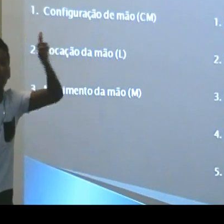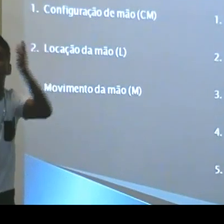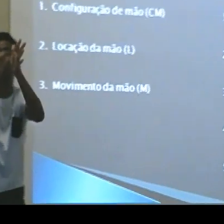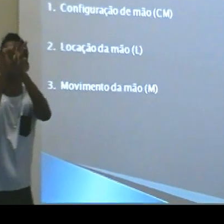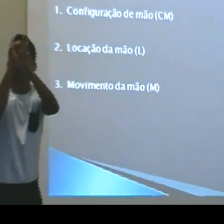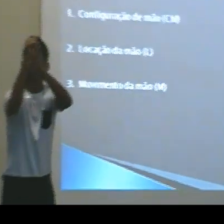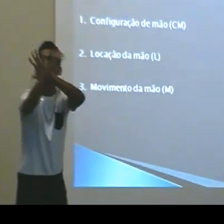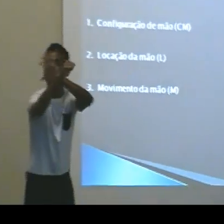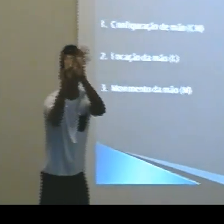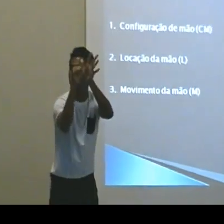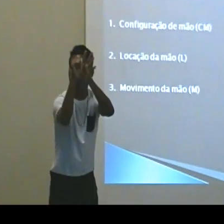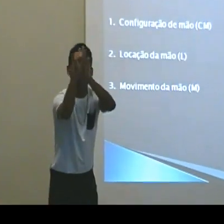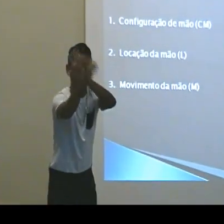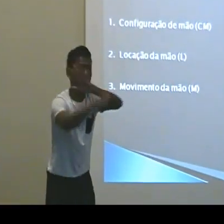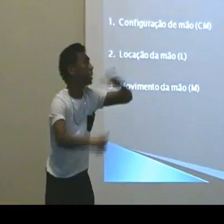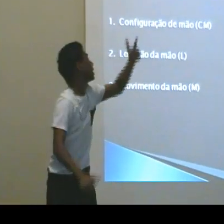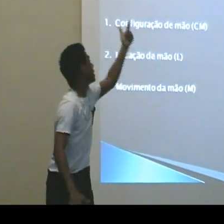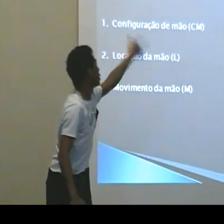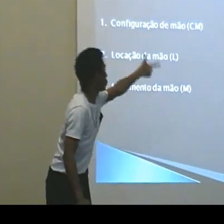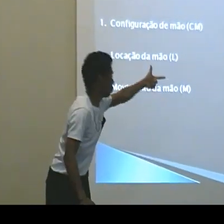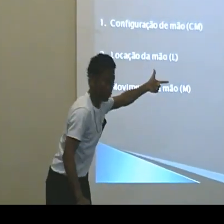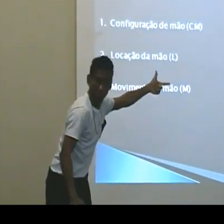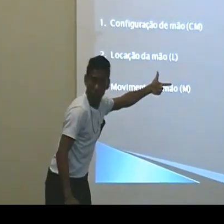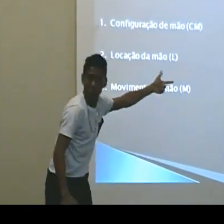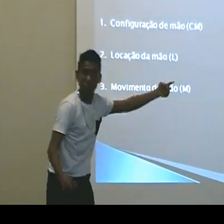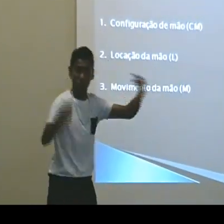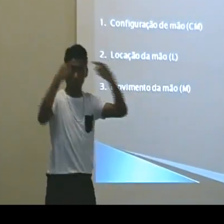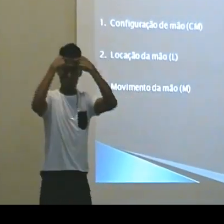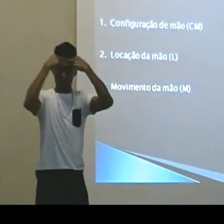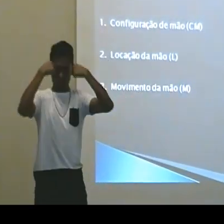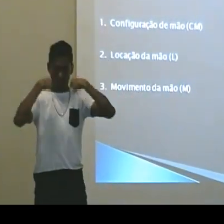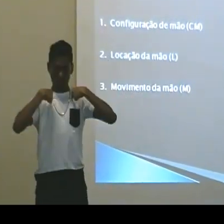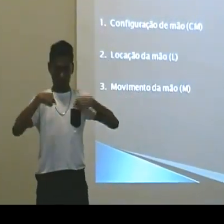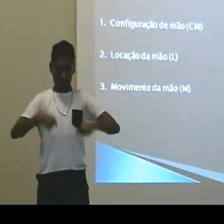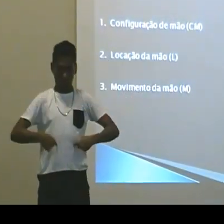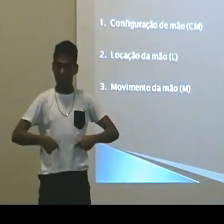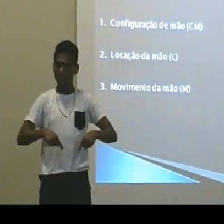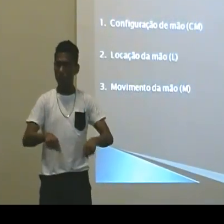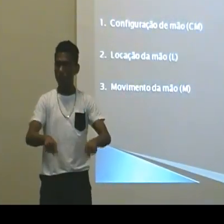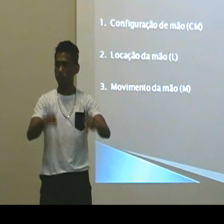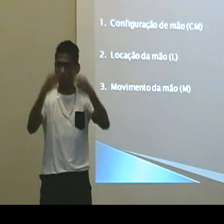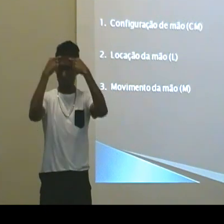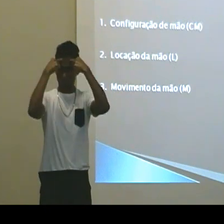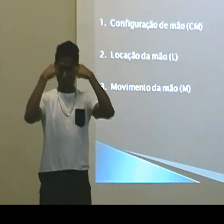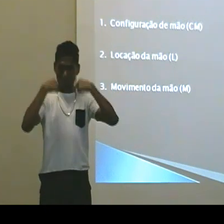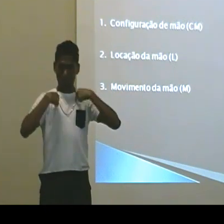o sinal? Configuração de mão. A segunda, um ponto de articulação.